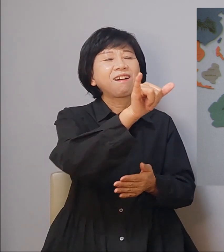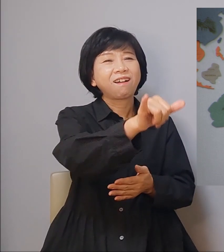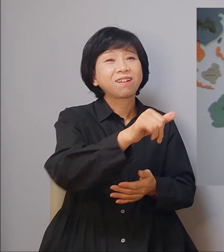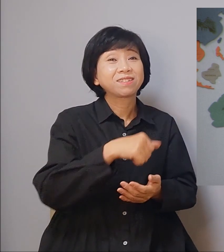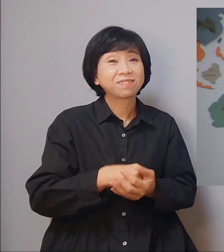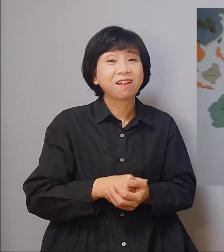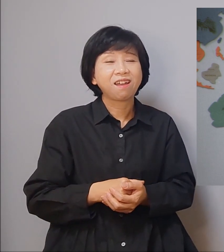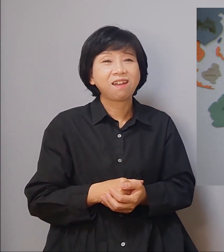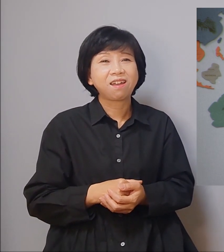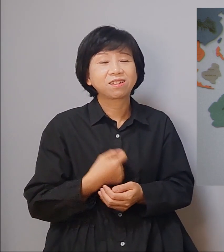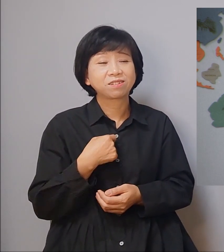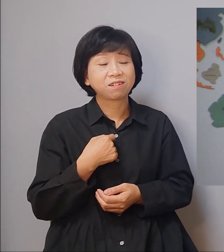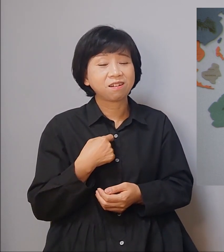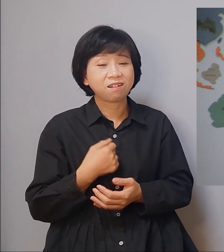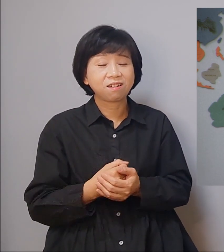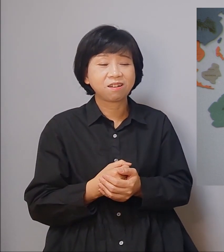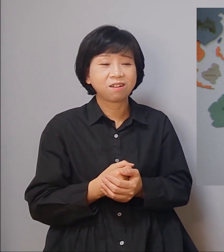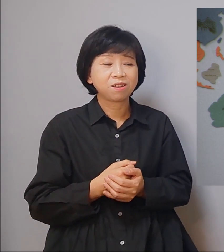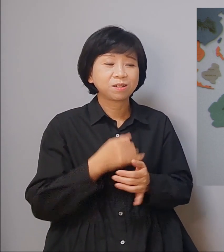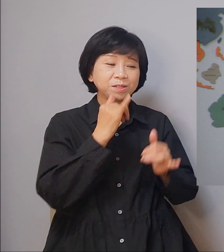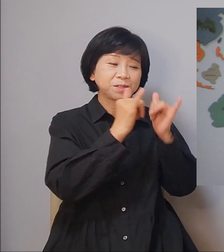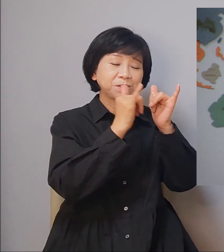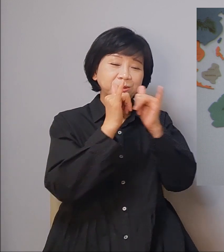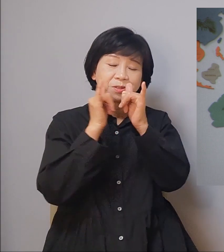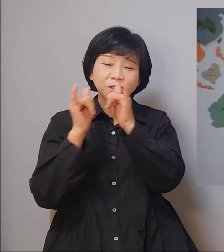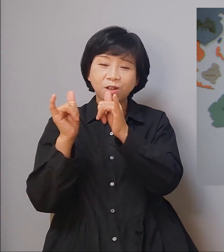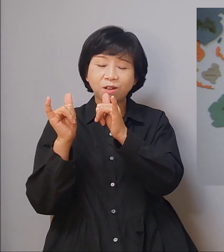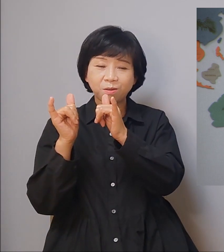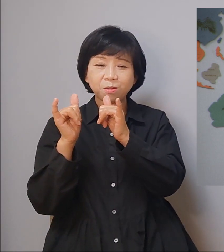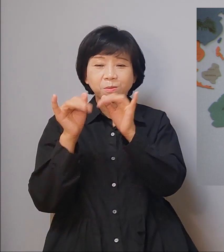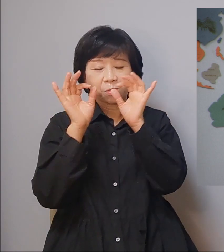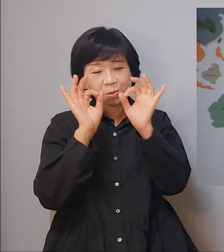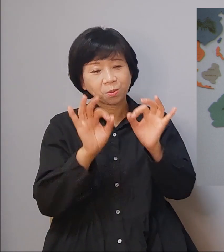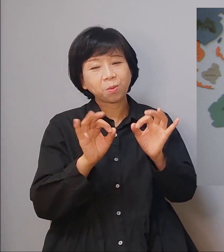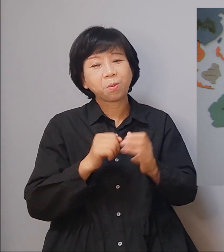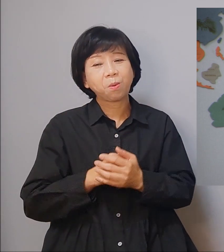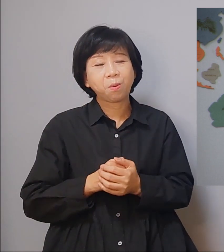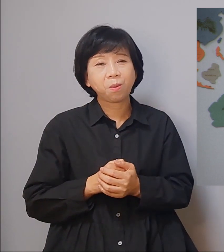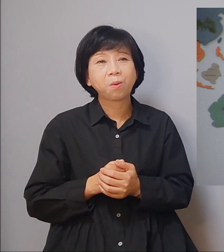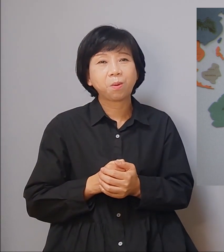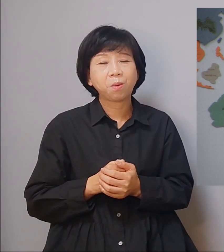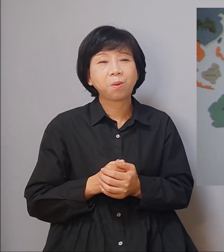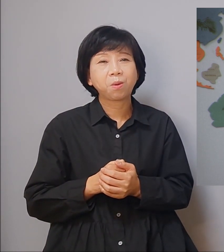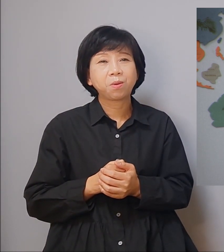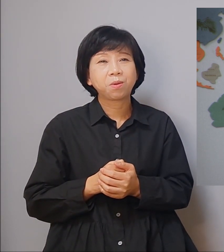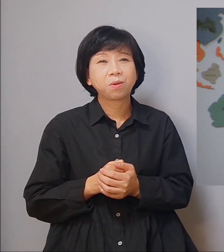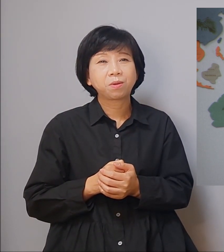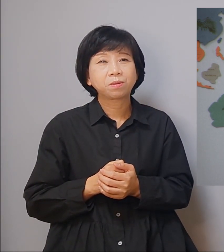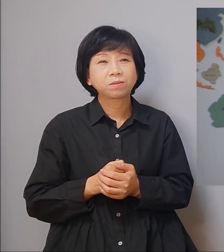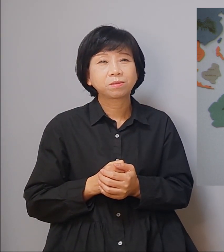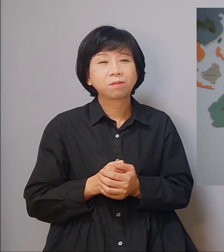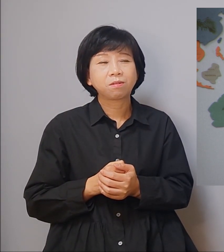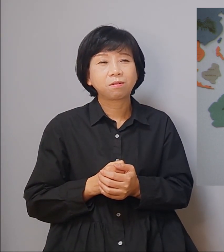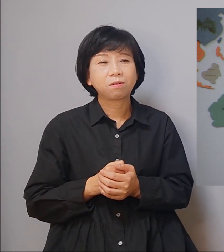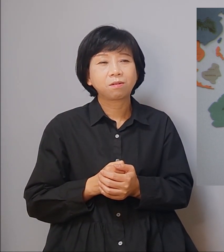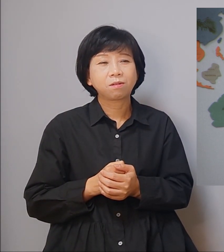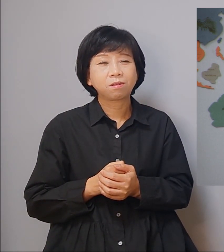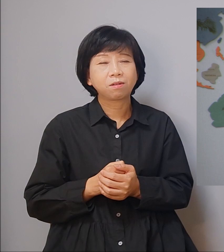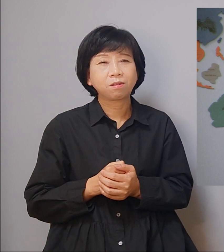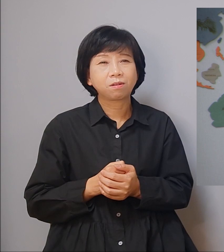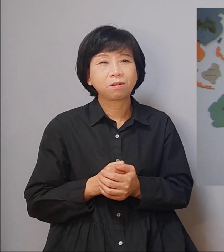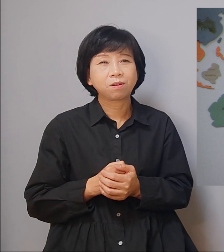제가 좀 알아보고 또 우리 선교팀하고도 의논하고 또 우리 당회에서 같이 의논해서 조금 변화를 주게